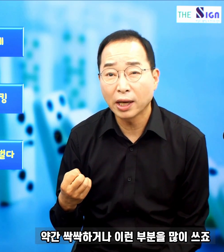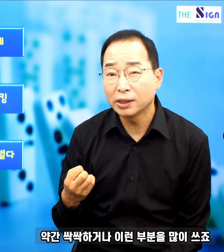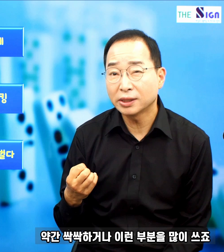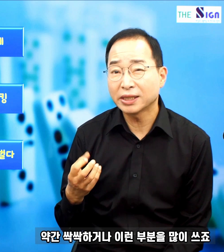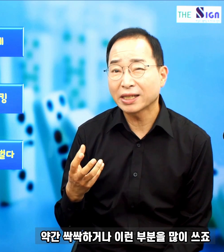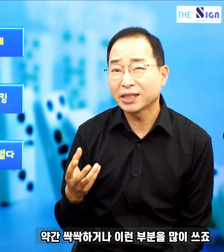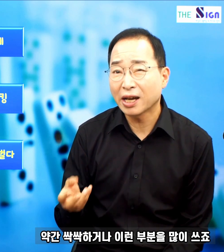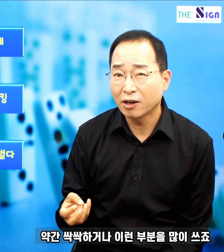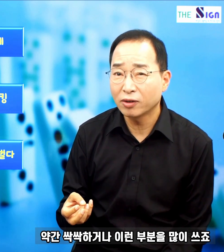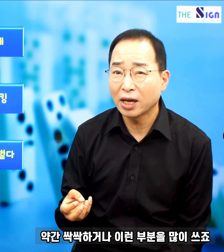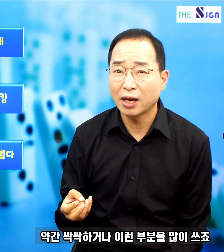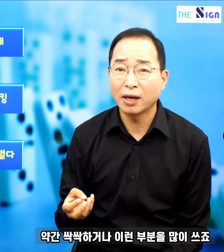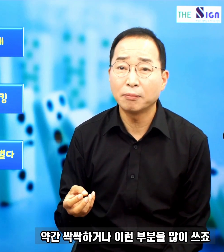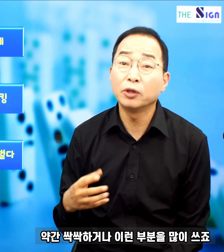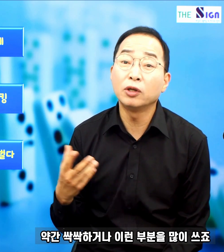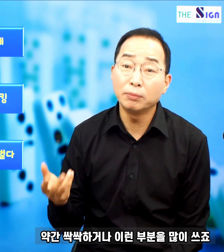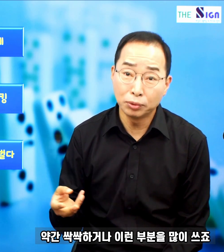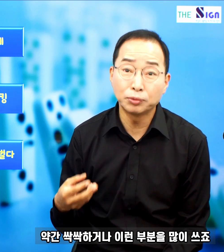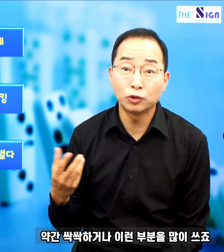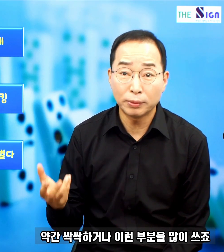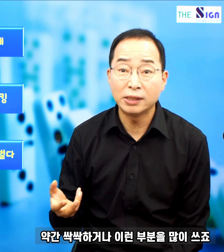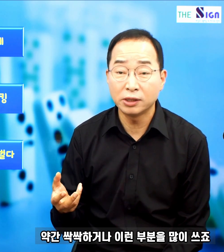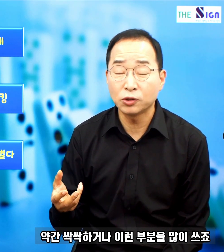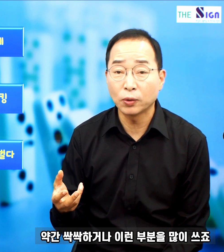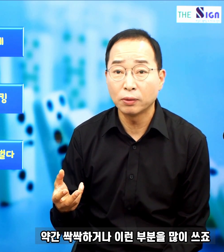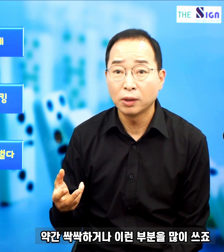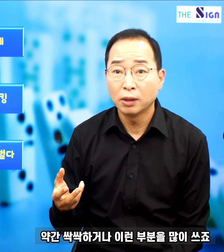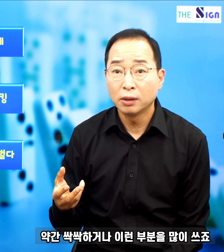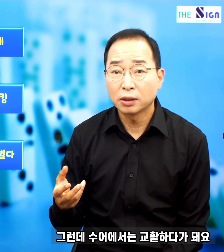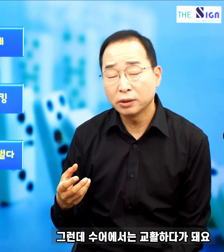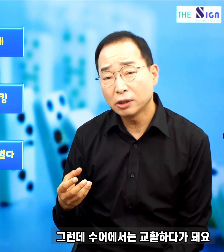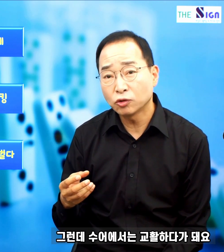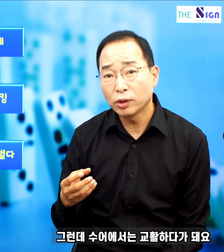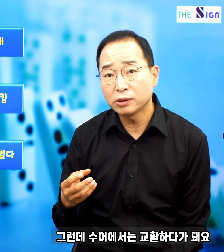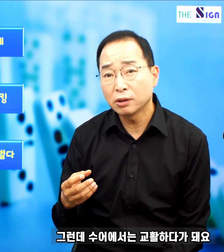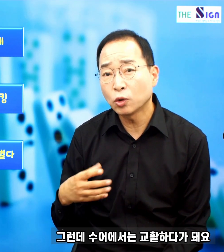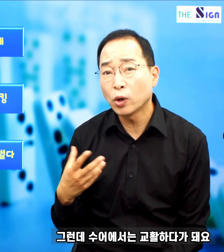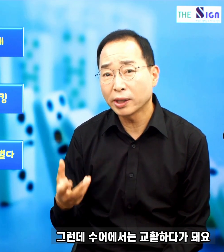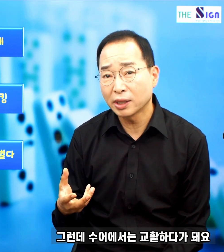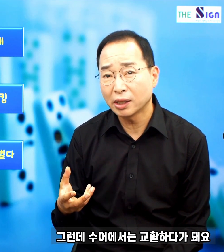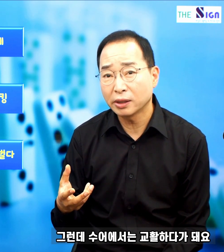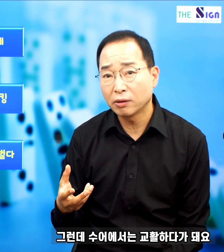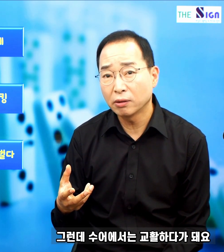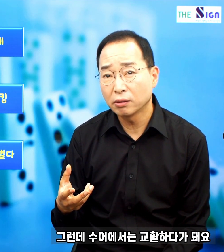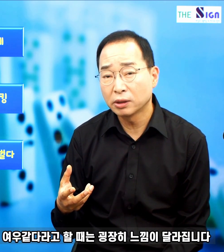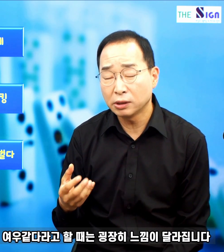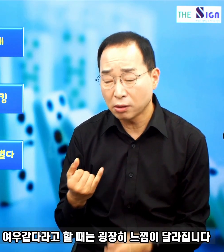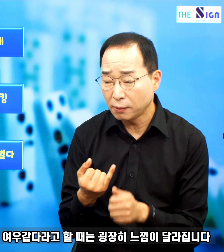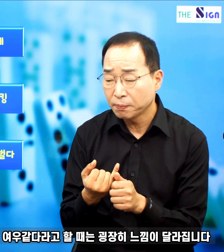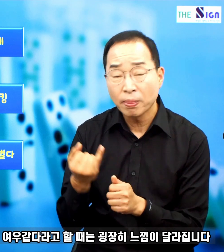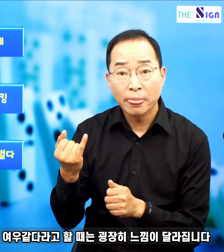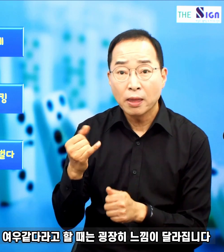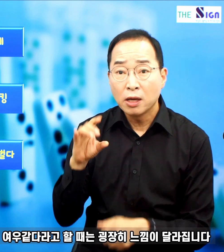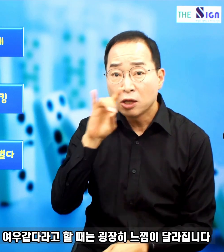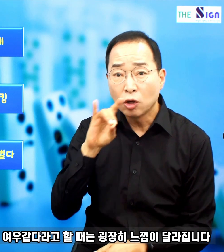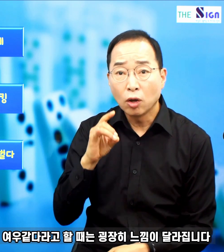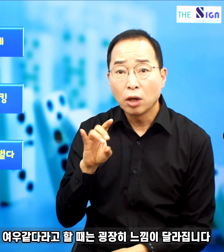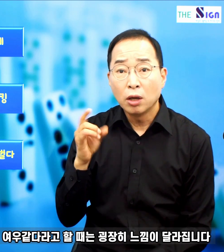이제 싹싹하거나 뭐 이런 부분으로 많이 쓰죠. 그런데 수어에서는 교활하다가 돼요. 그래서